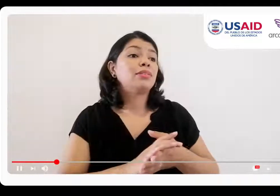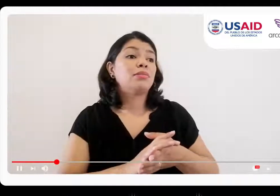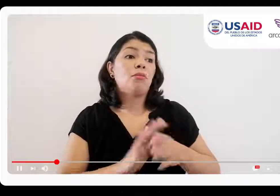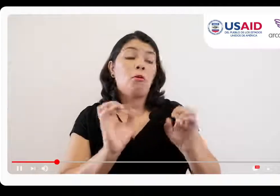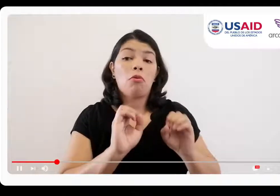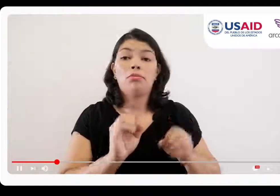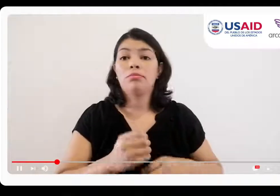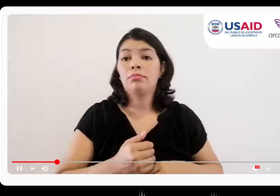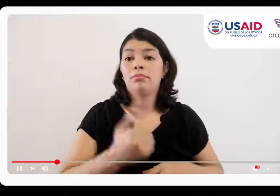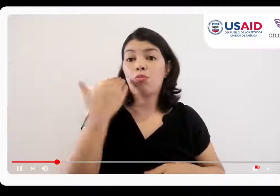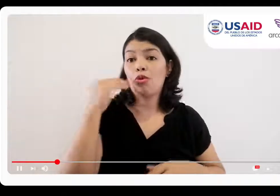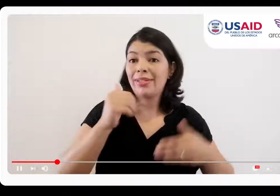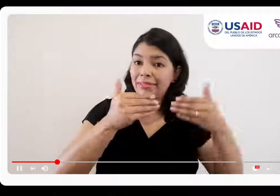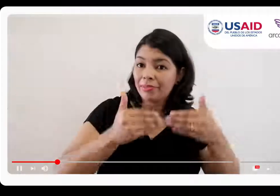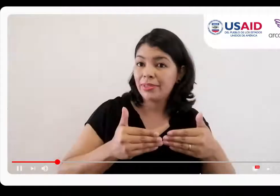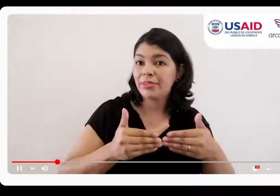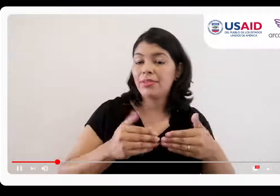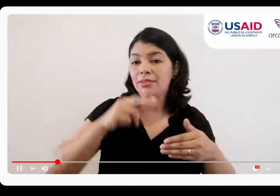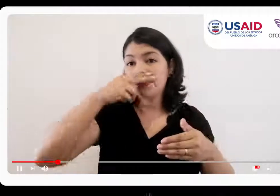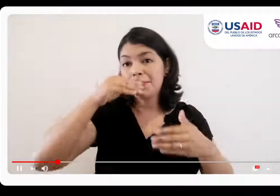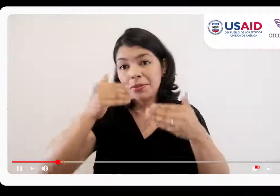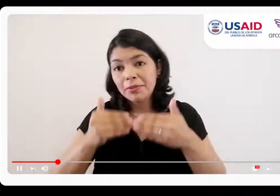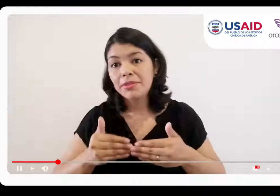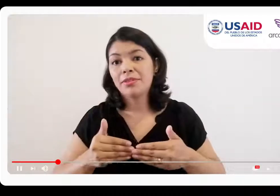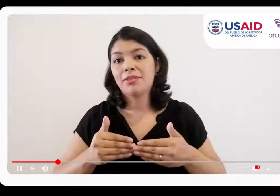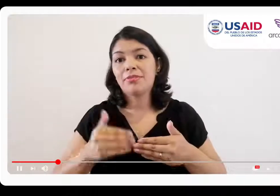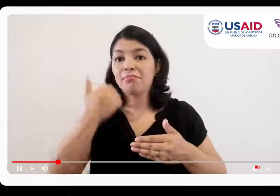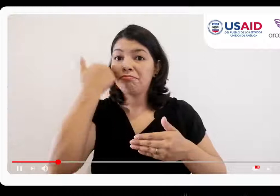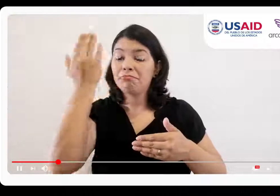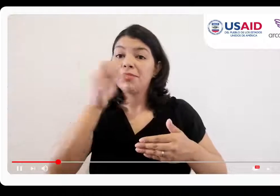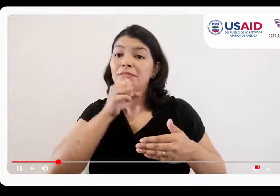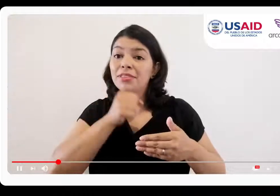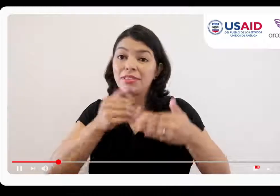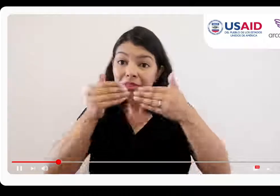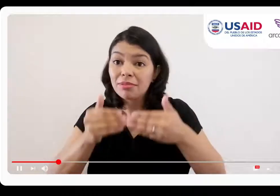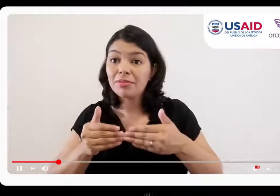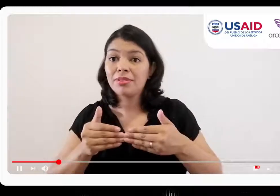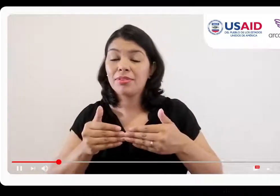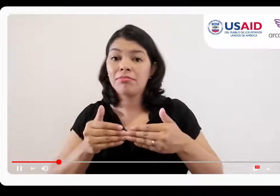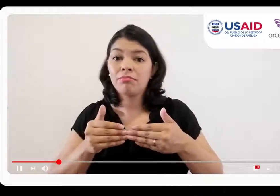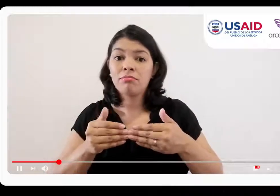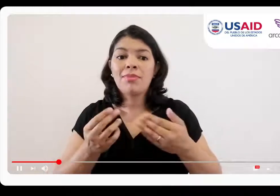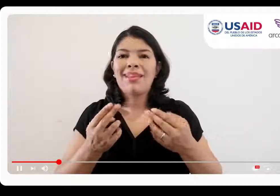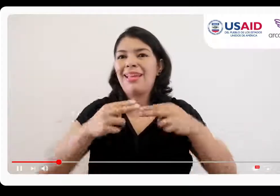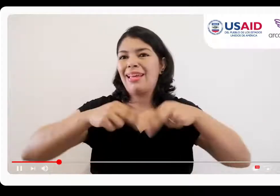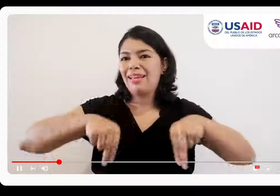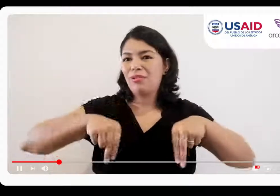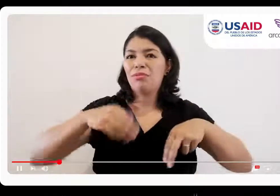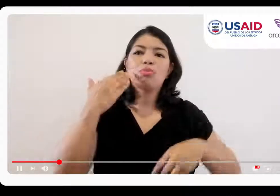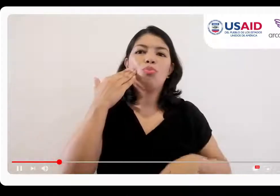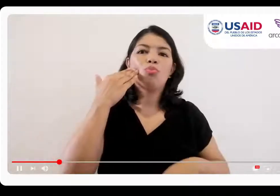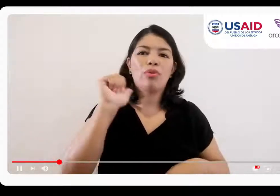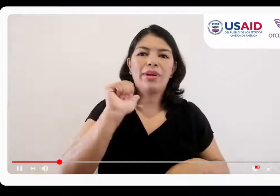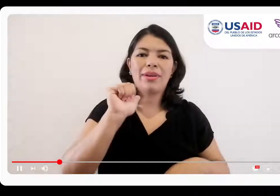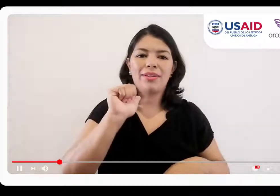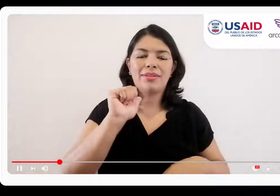ejemplo, mujeres con discapacidad, niños y niñas con discapacidad, personas mayor con discapacidad y desde el género también. Mujeres